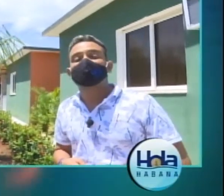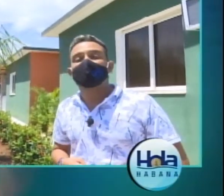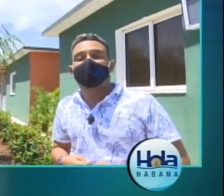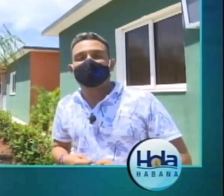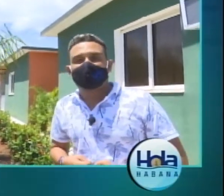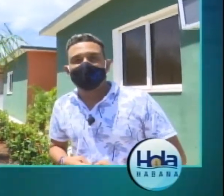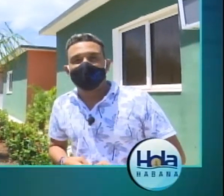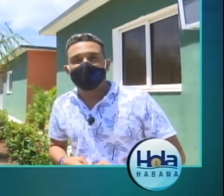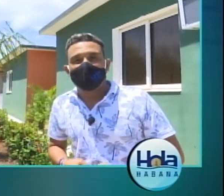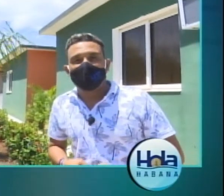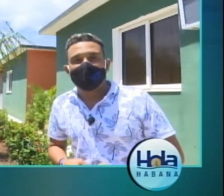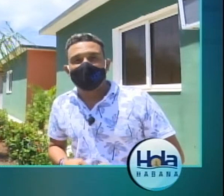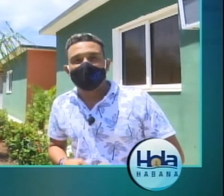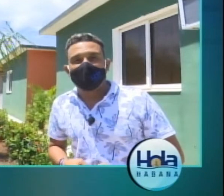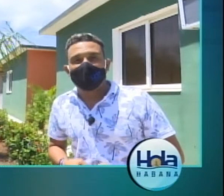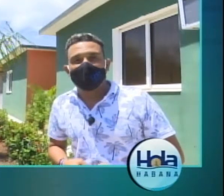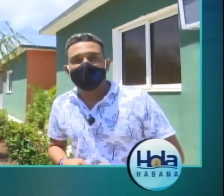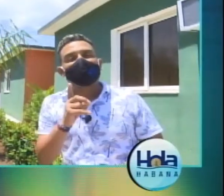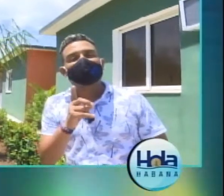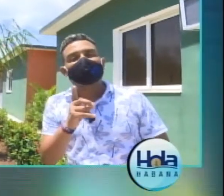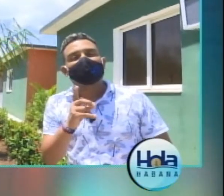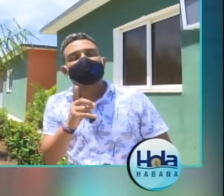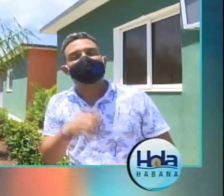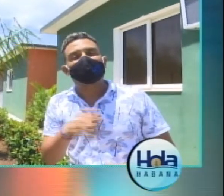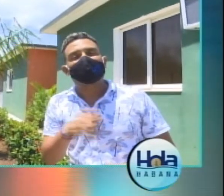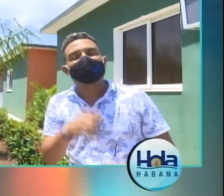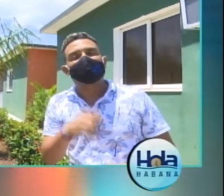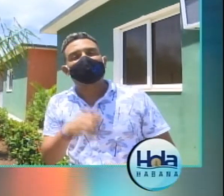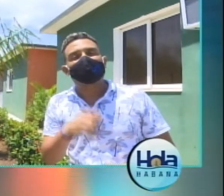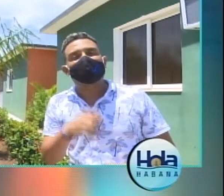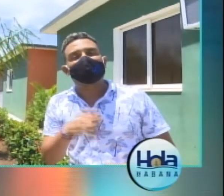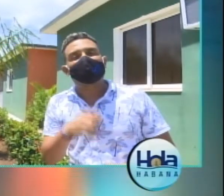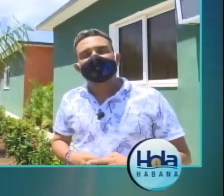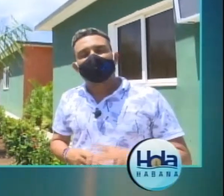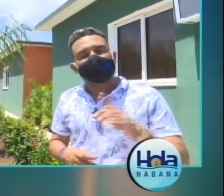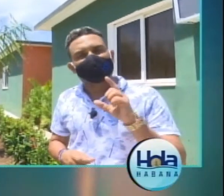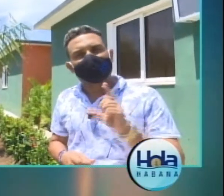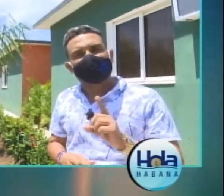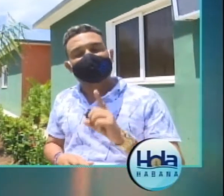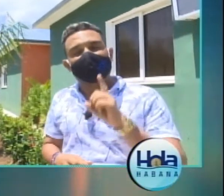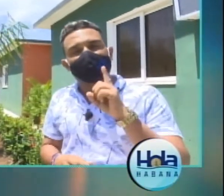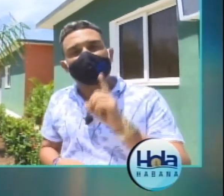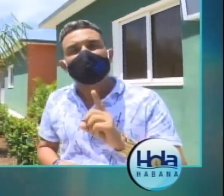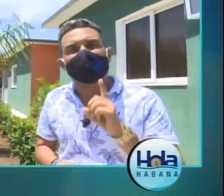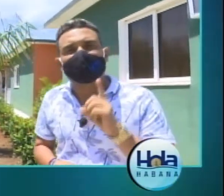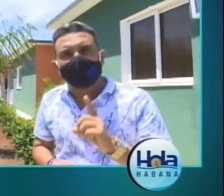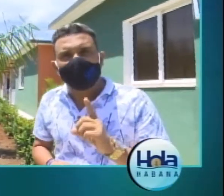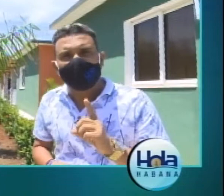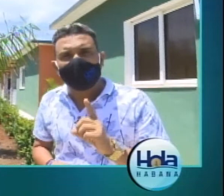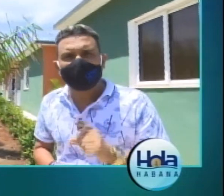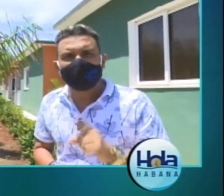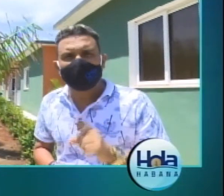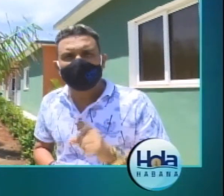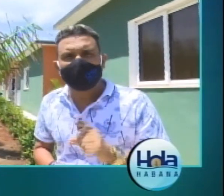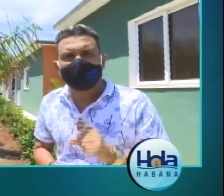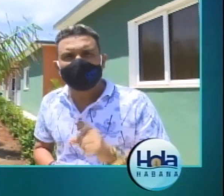dándole la vuelta a Cuba. El cierre de nuestra revista hoy, Sandra Hernández, lo voy a hacer con una sorpresa muy particular a propósito de